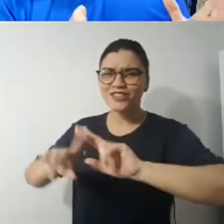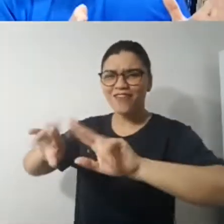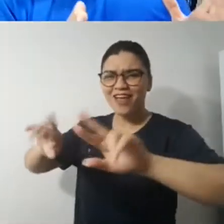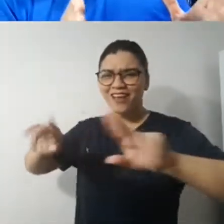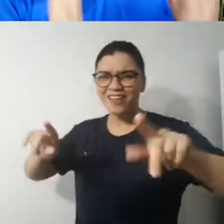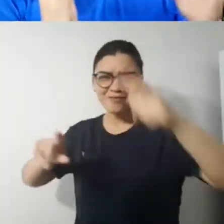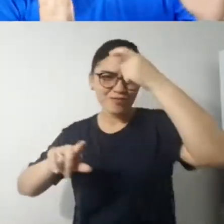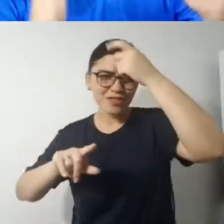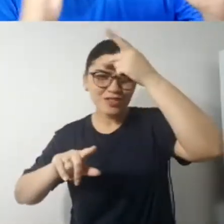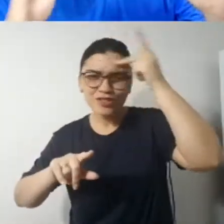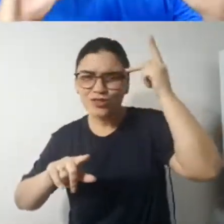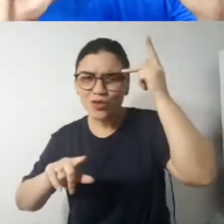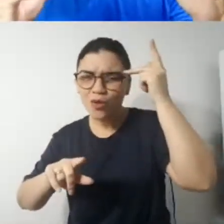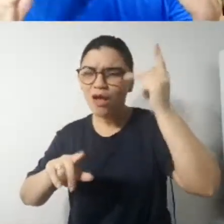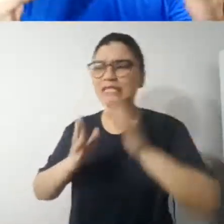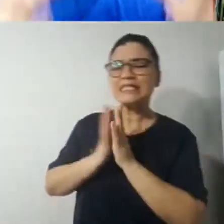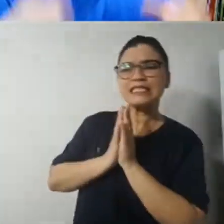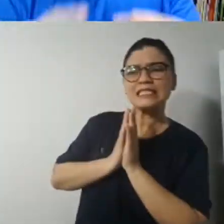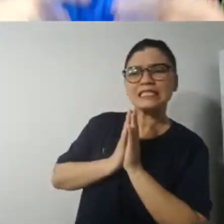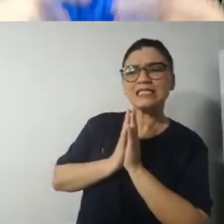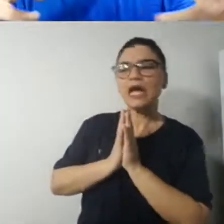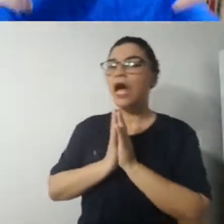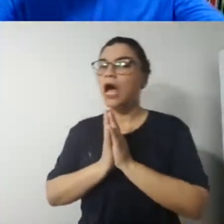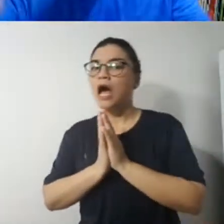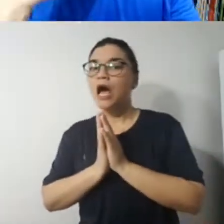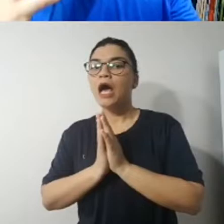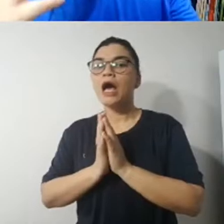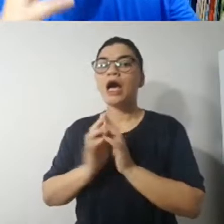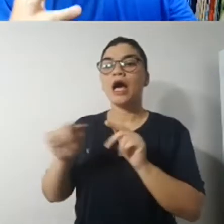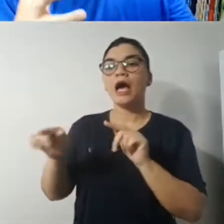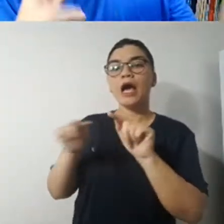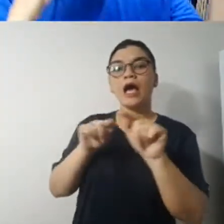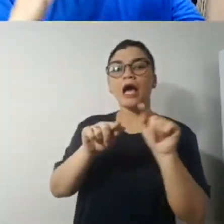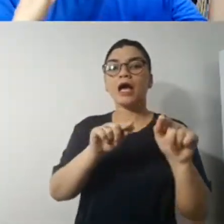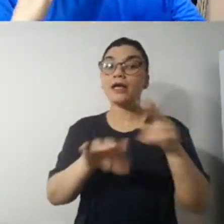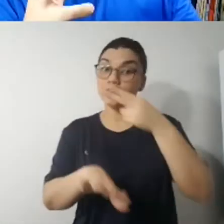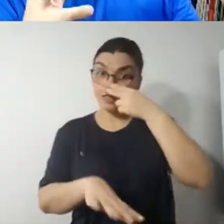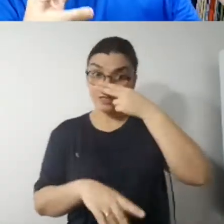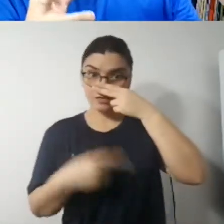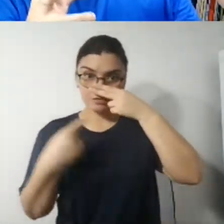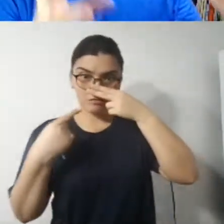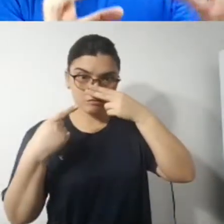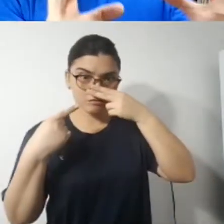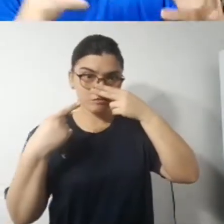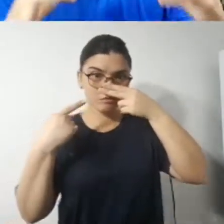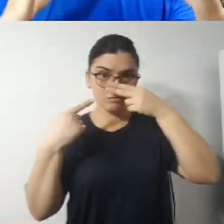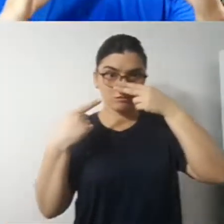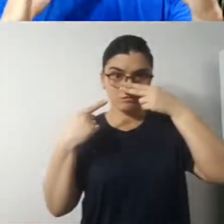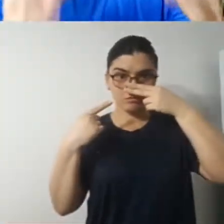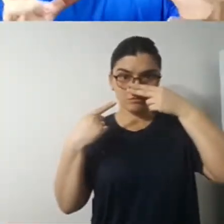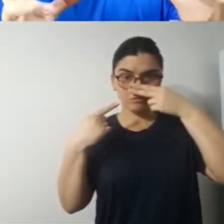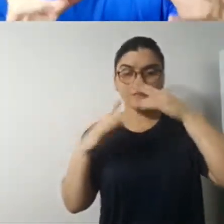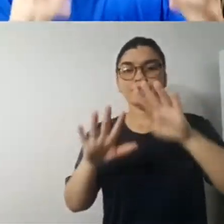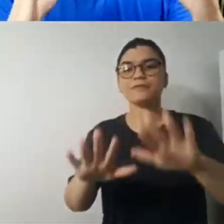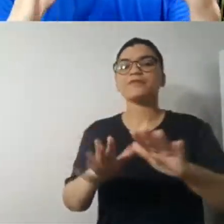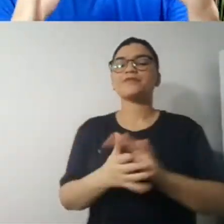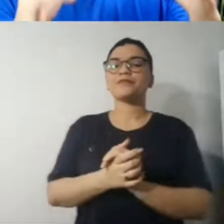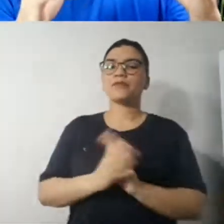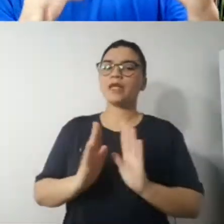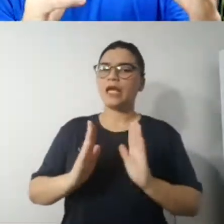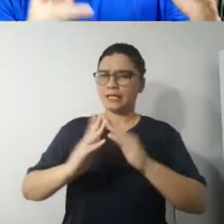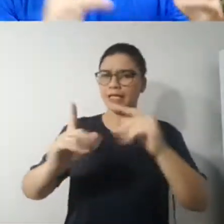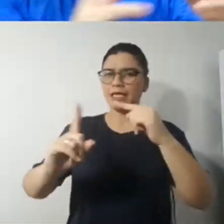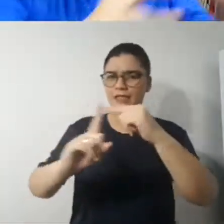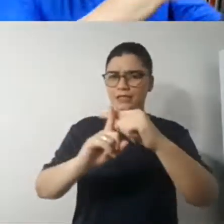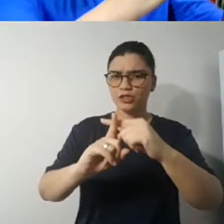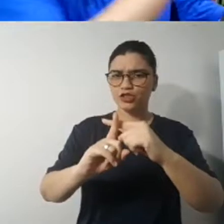nós começamos a gerar preferências, aqui ele está falando para crente, certo, gente? Para crente. No momento que dentro da igreja eu começo a gerar